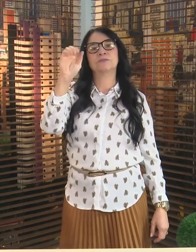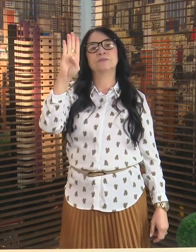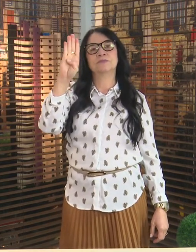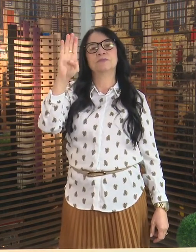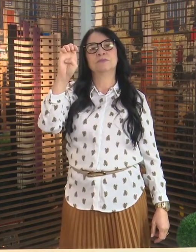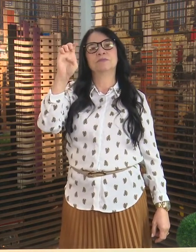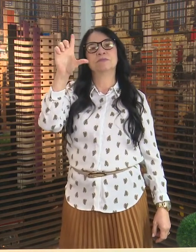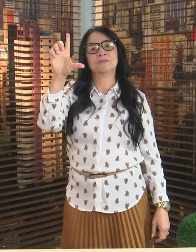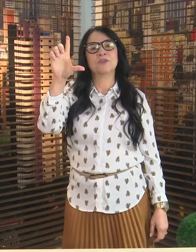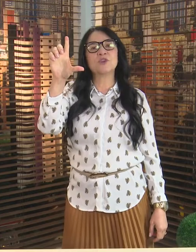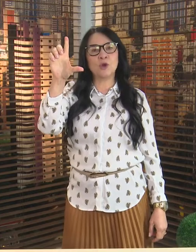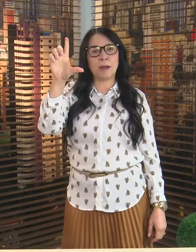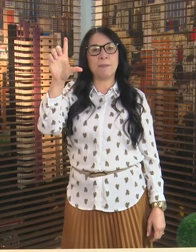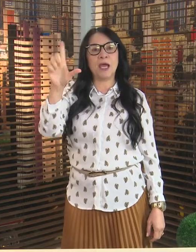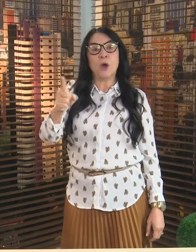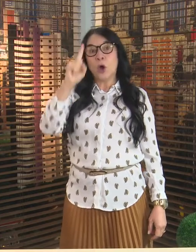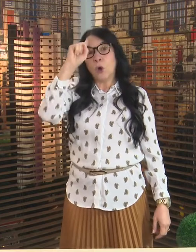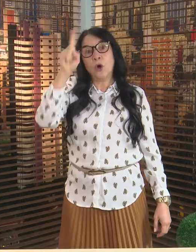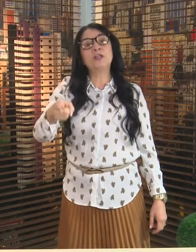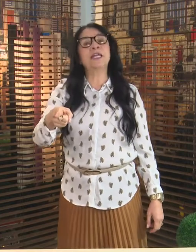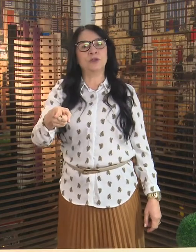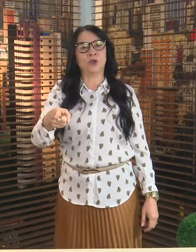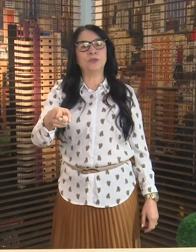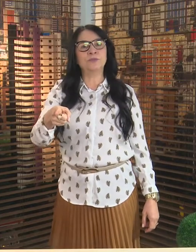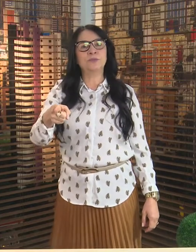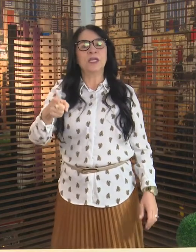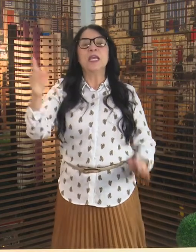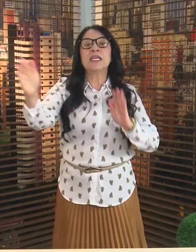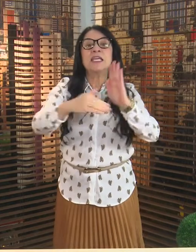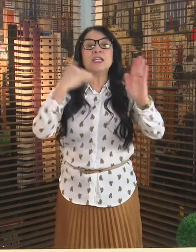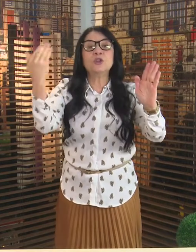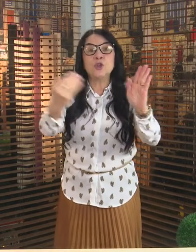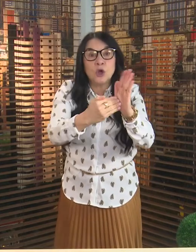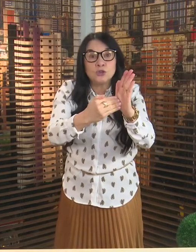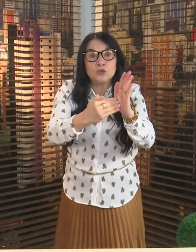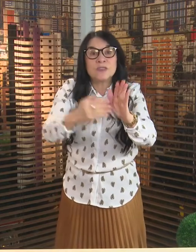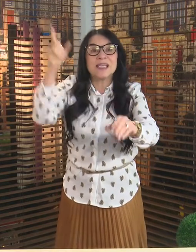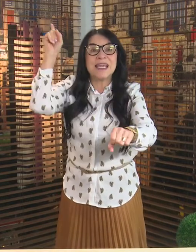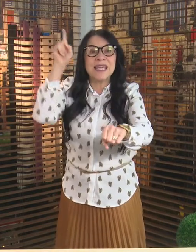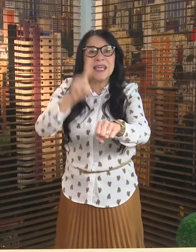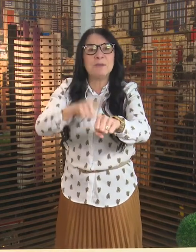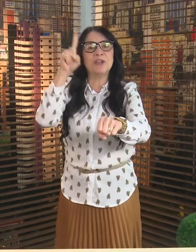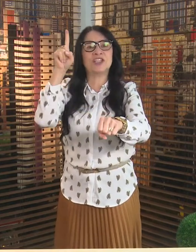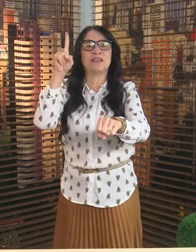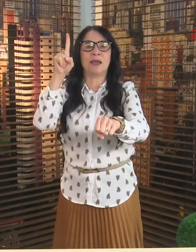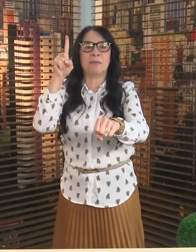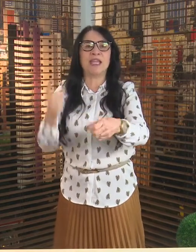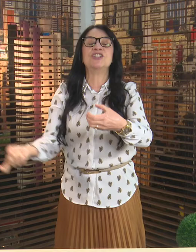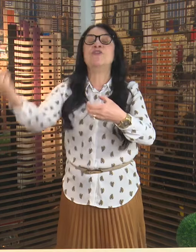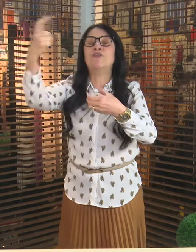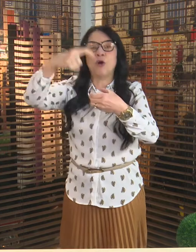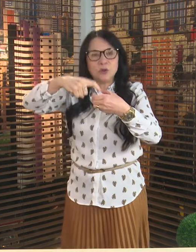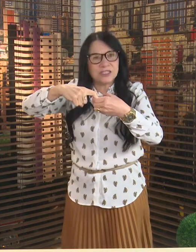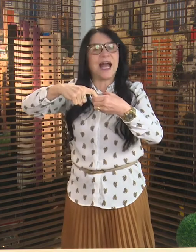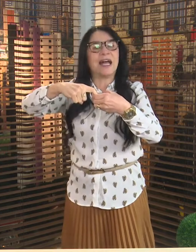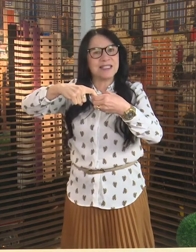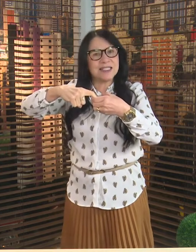ordenou que todos imediatamente